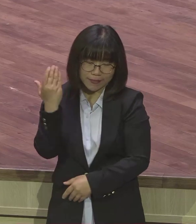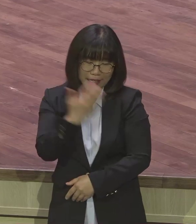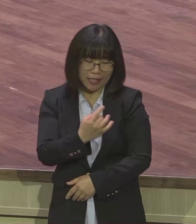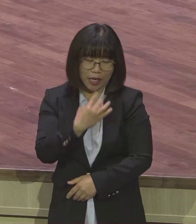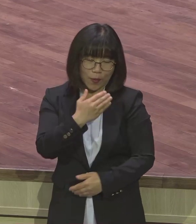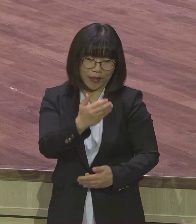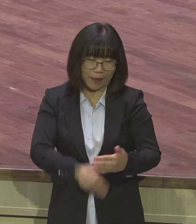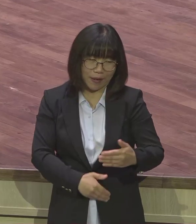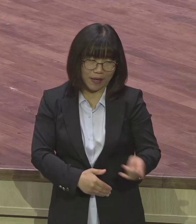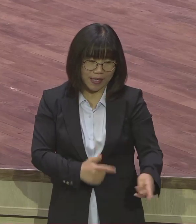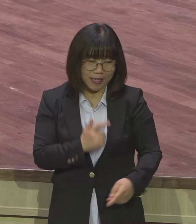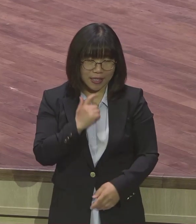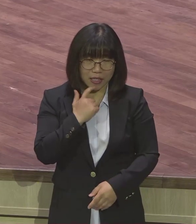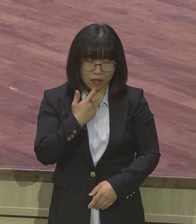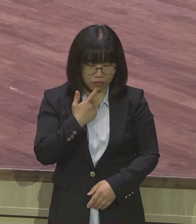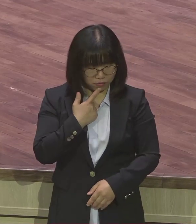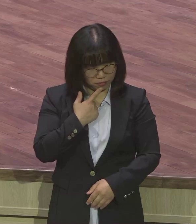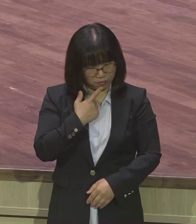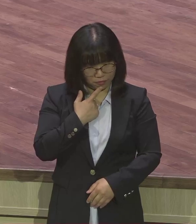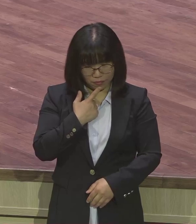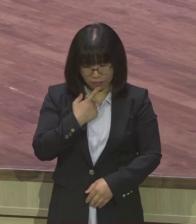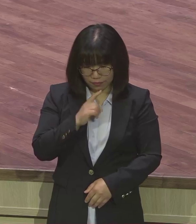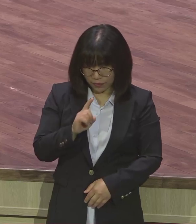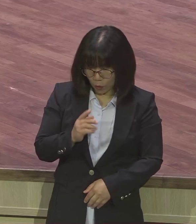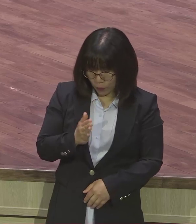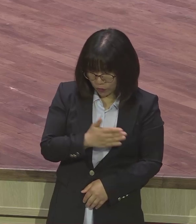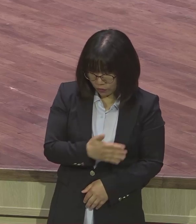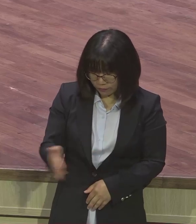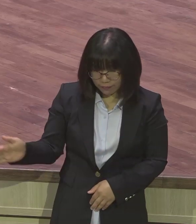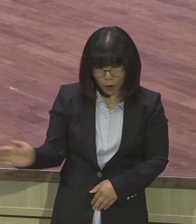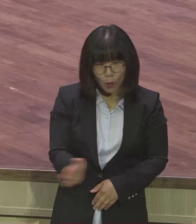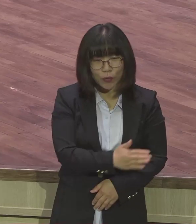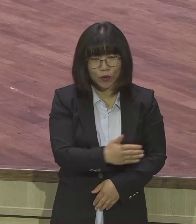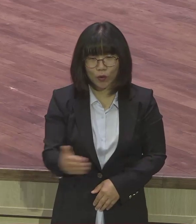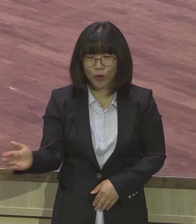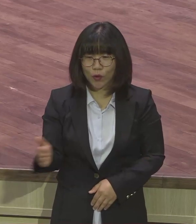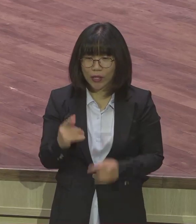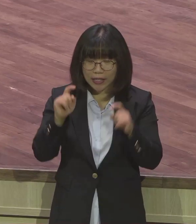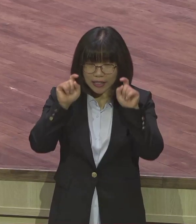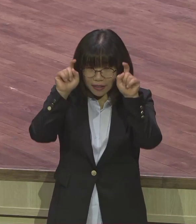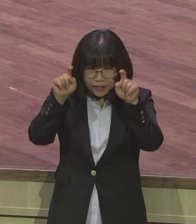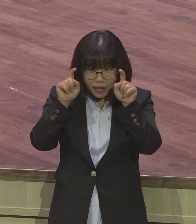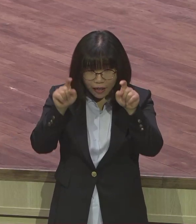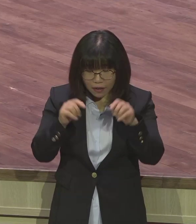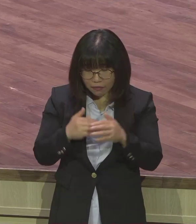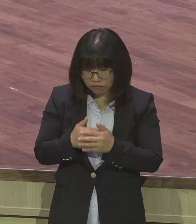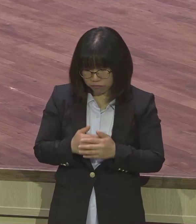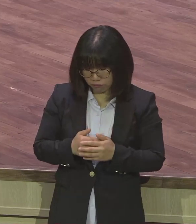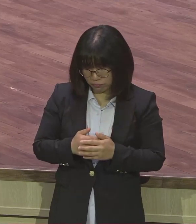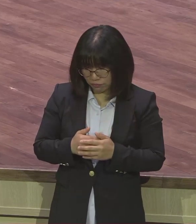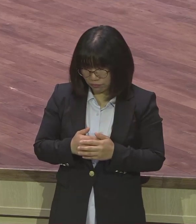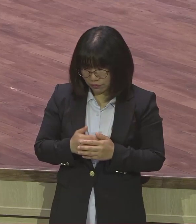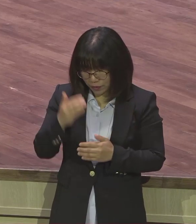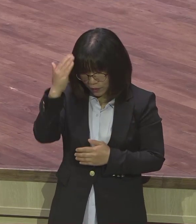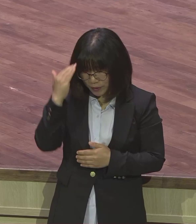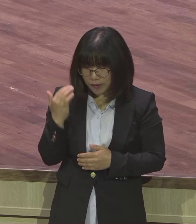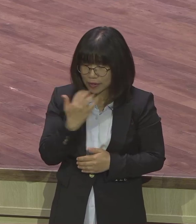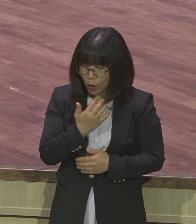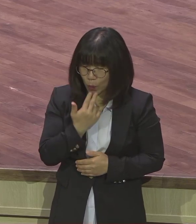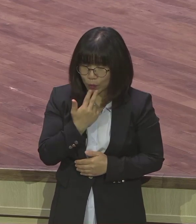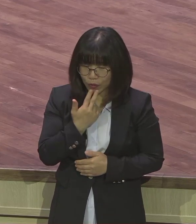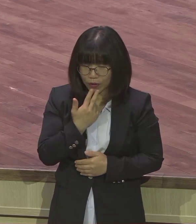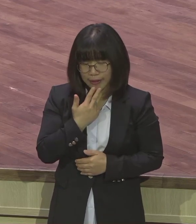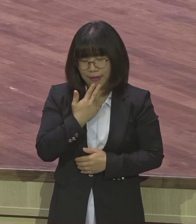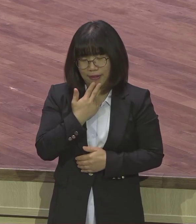그 결국 야곱은 점박이 얼룩진 거 검은 거 한 마리도 없이 시작하는 겁니다. 자,